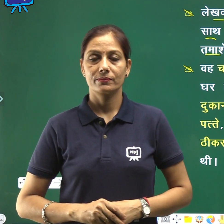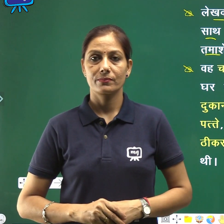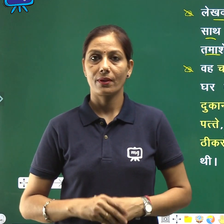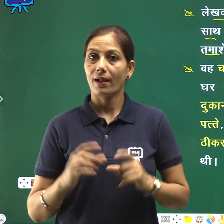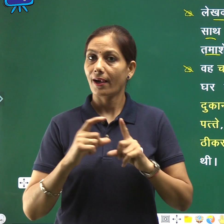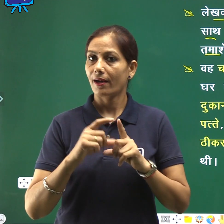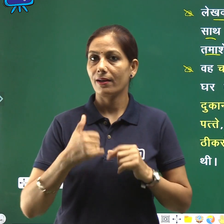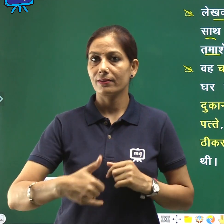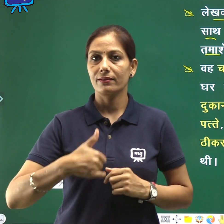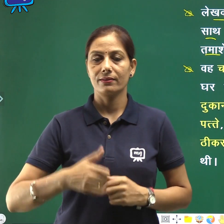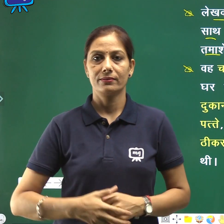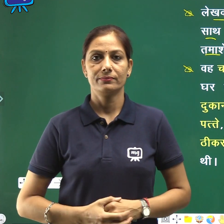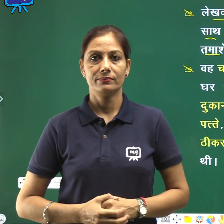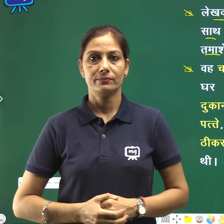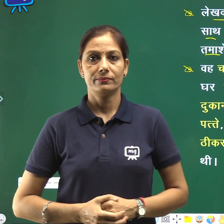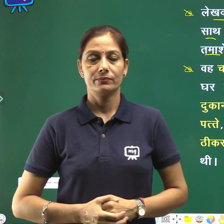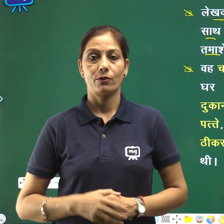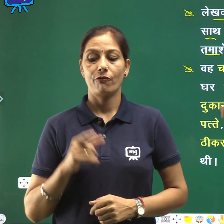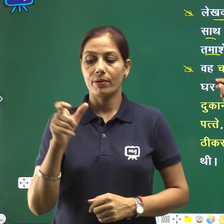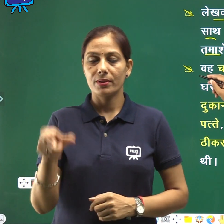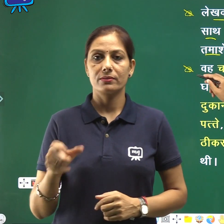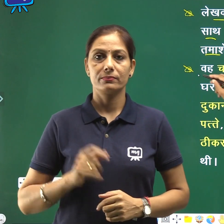करने लगता था। वह